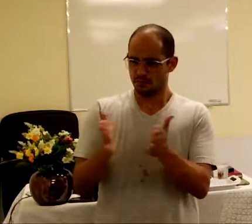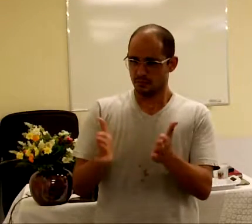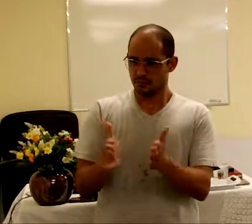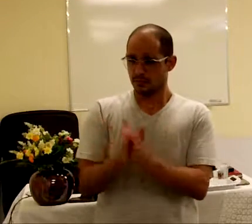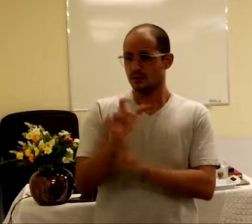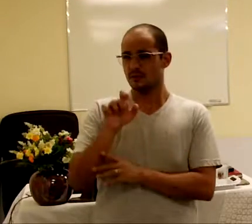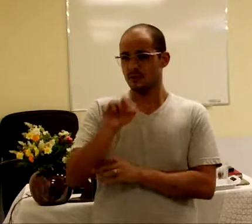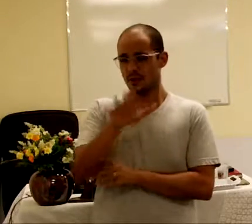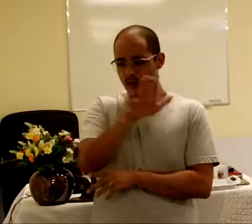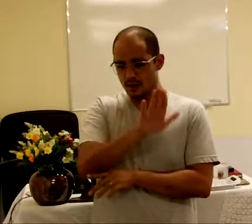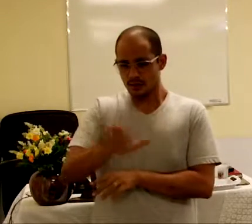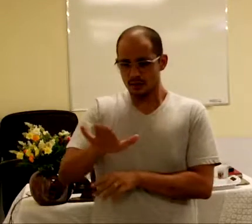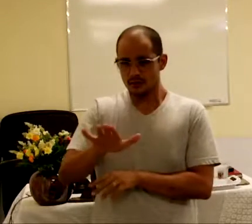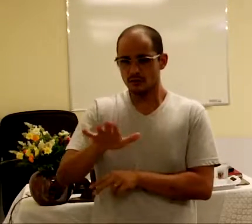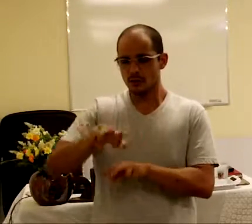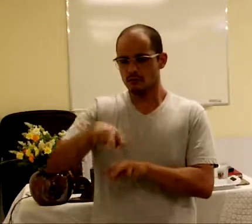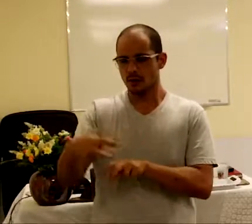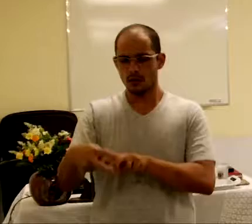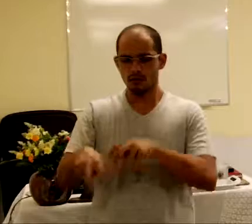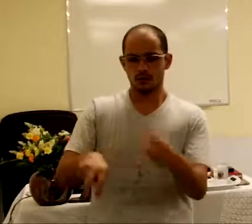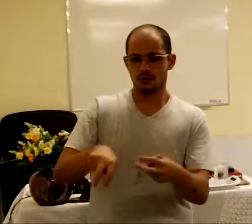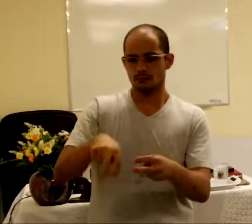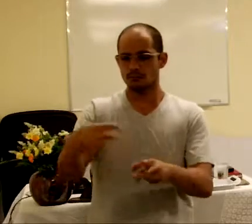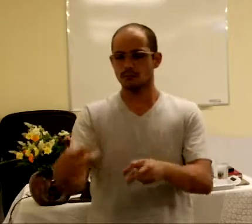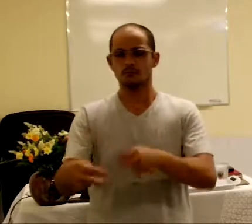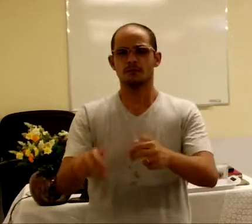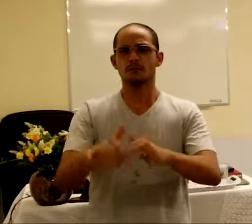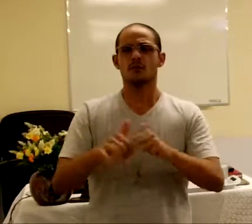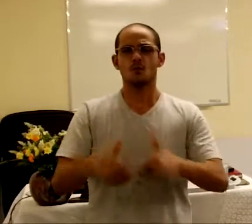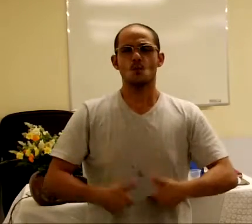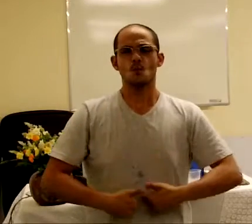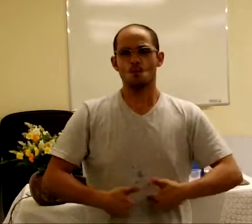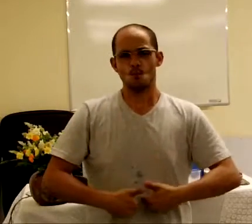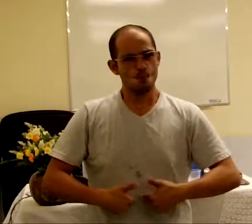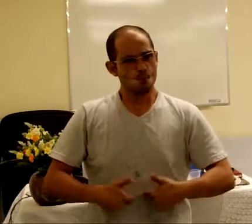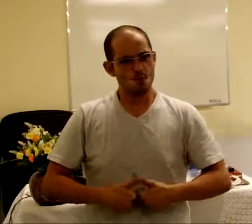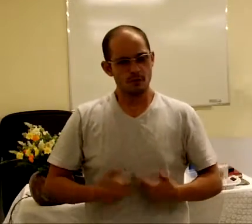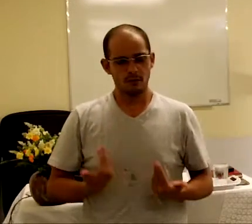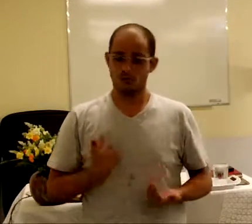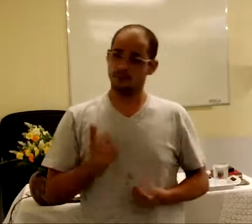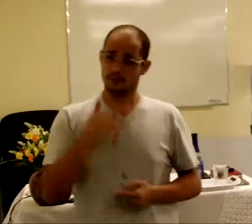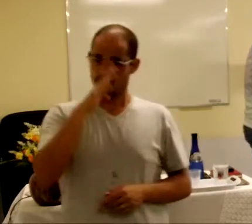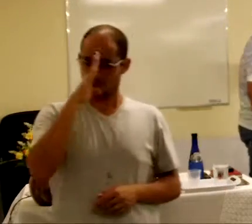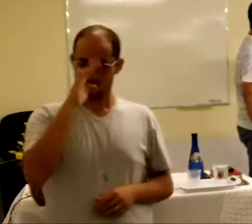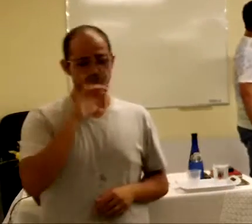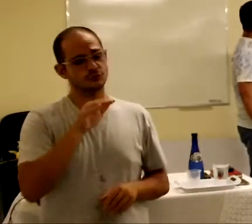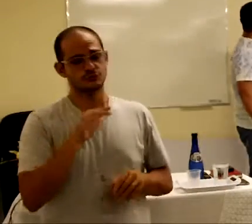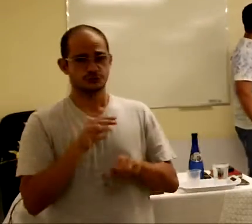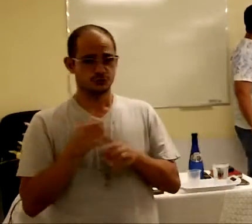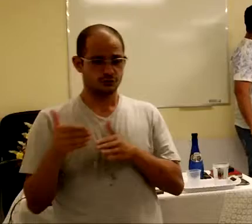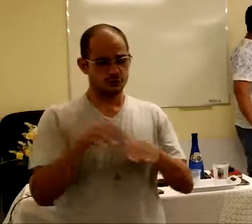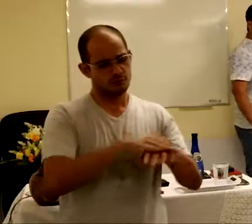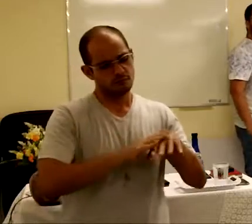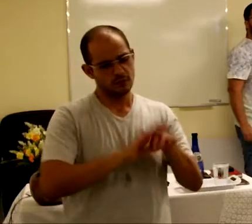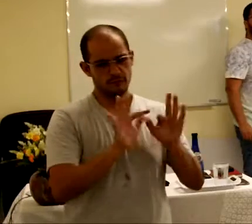morrem pela rua, de fome. Aí você vai chegar para uma família e vai falar assim, olha, tenha calma, fique